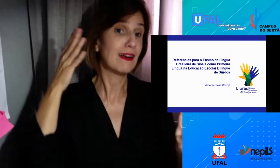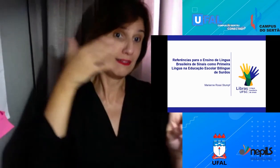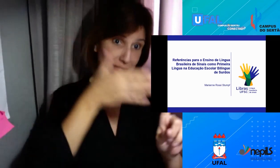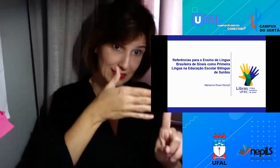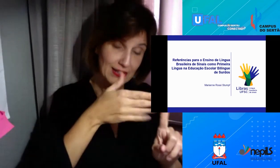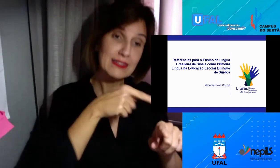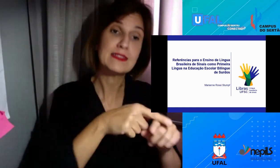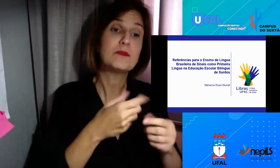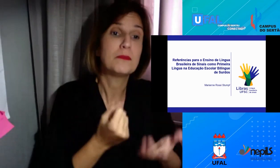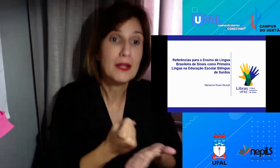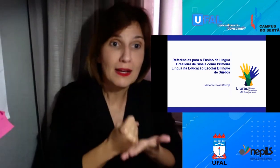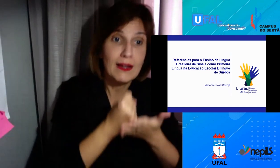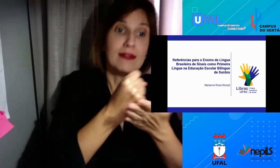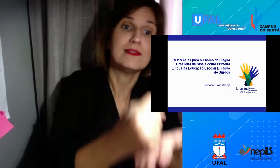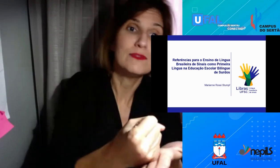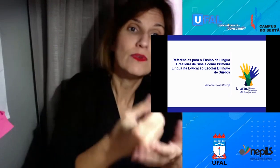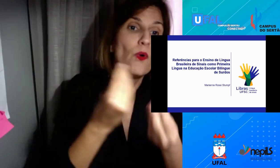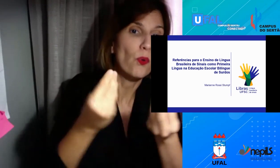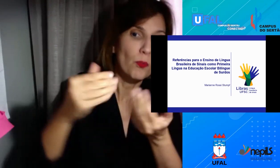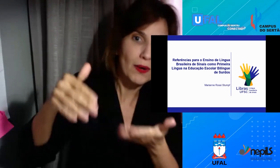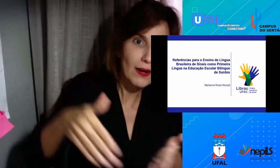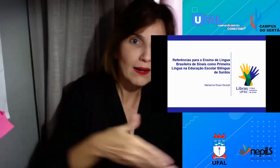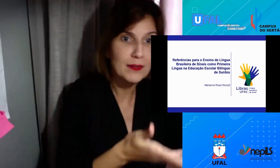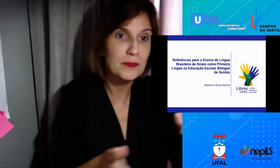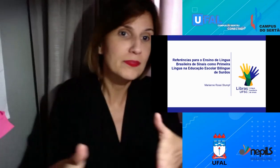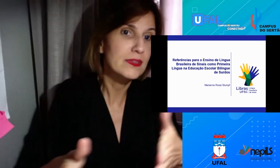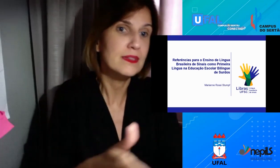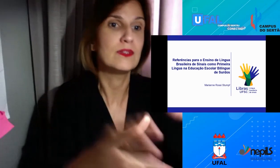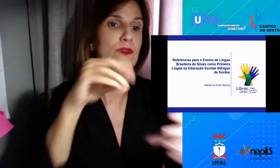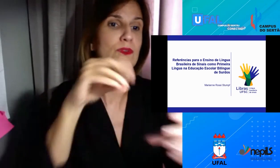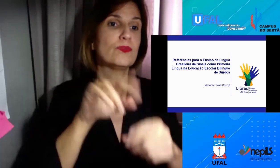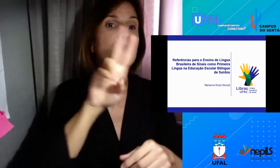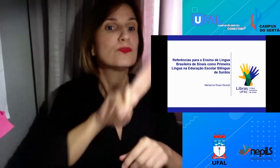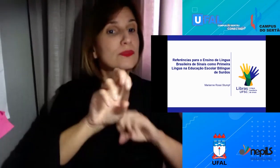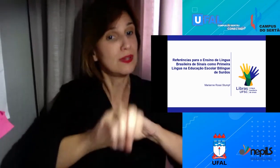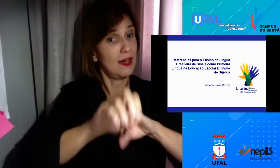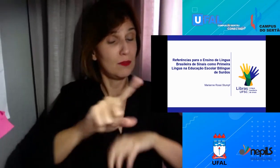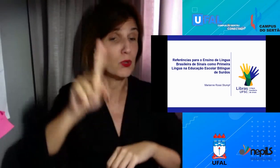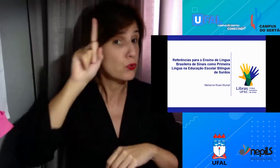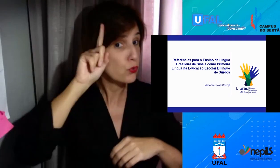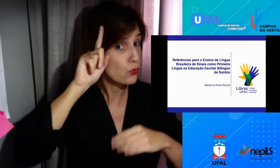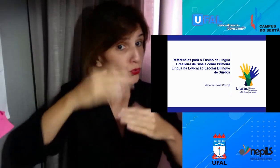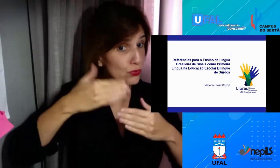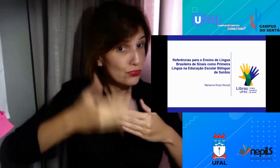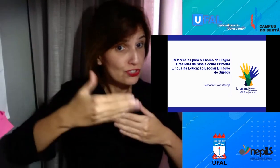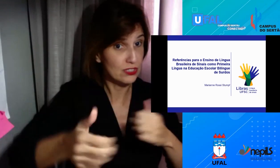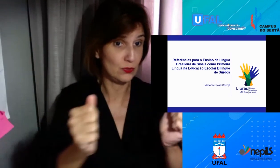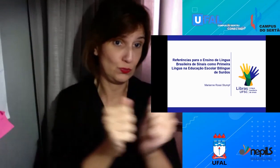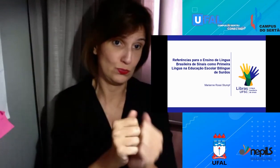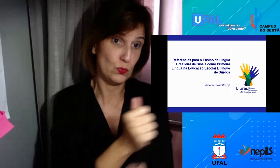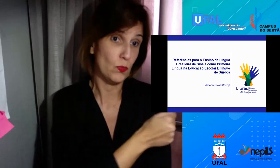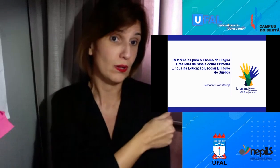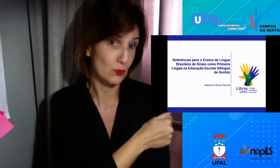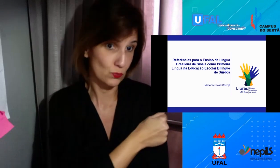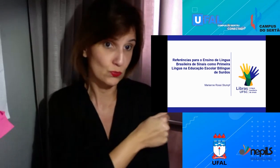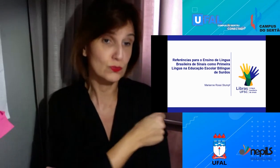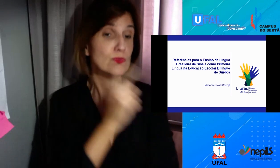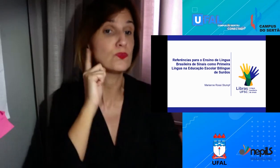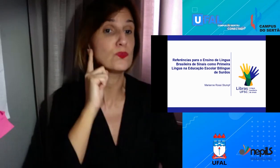todos esses passos que devem ser dados são apresentados aqui nos referenciais que trago, que são os